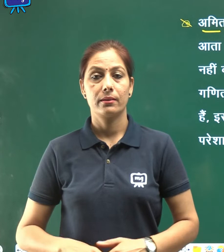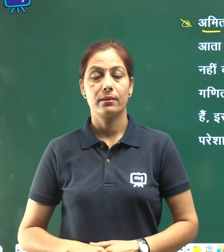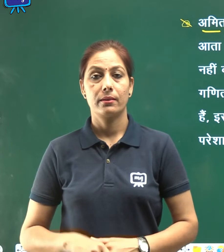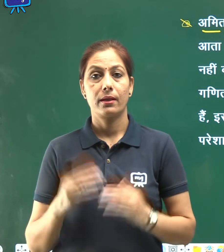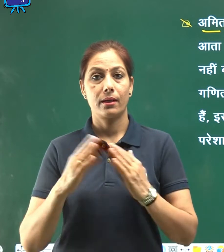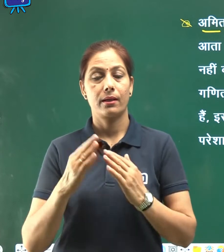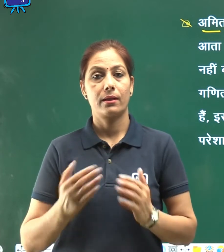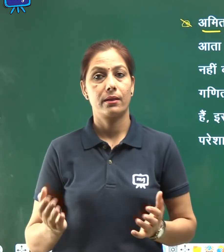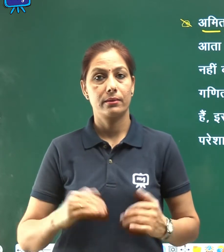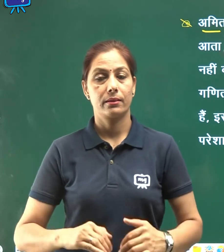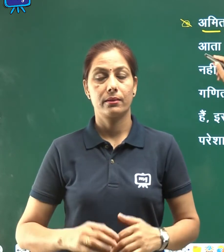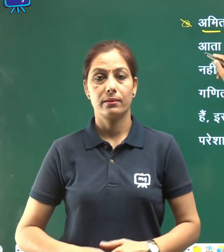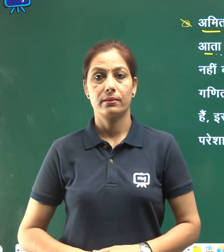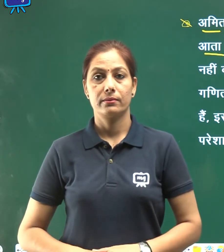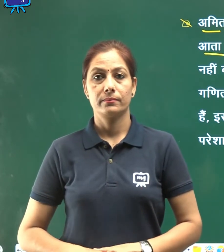घर आता है।